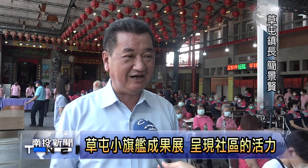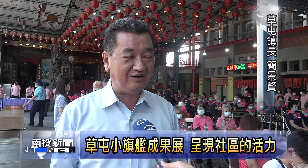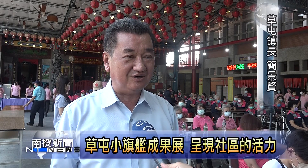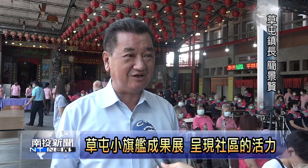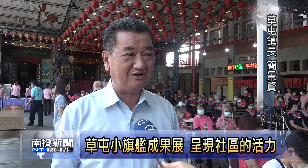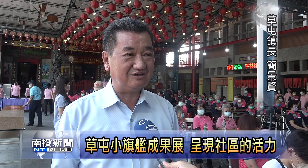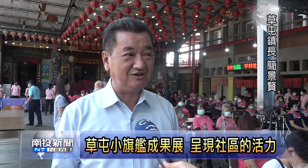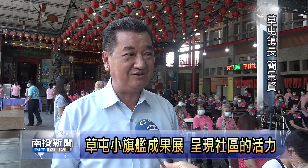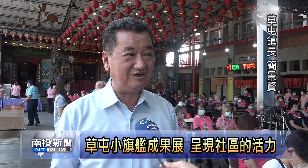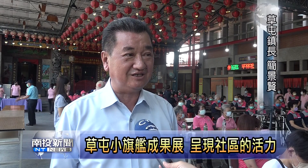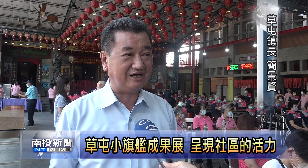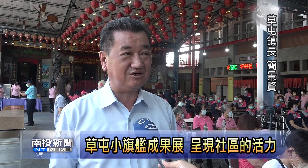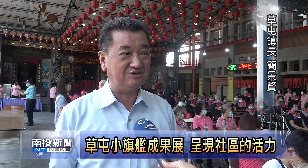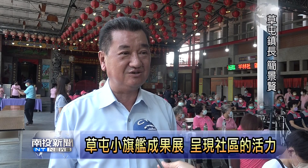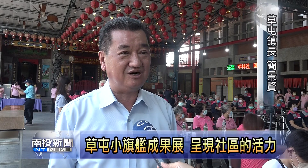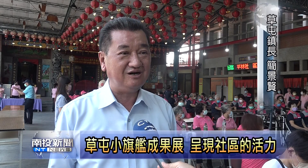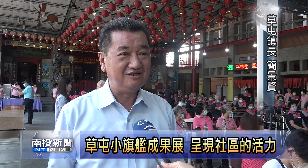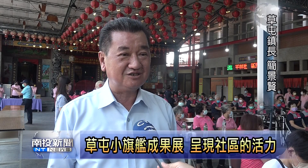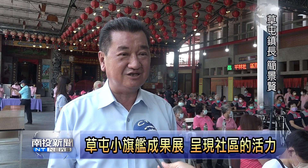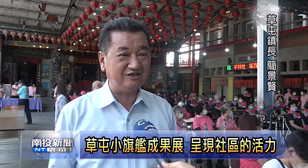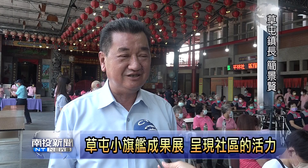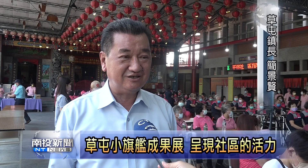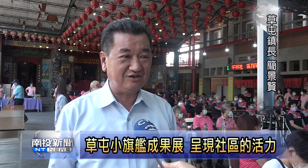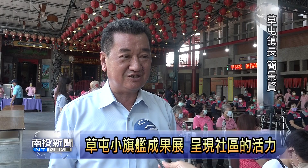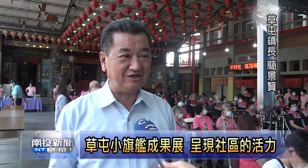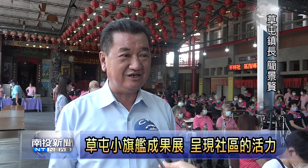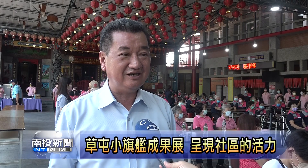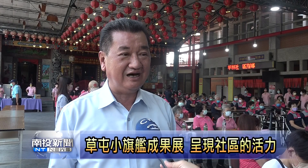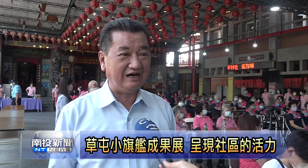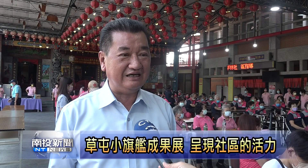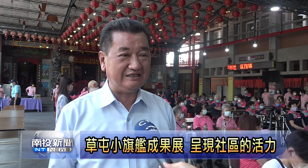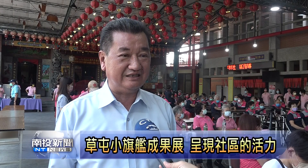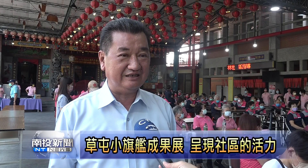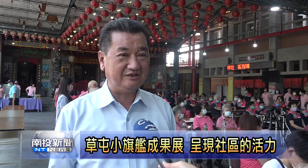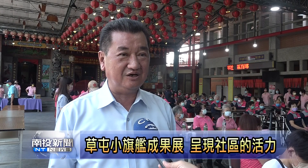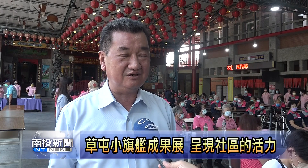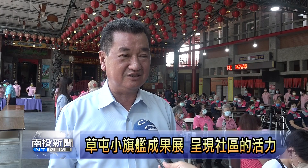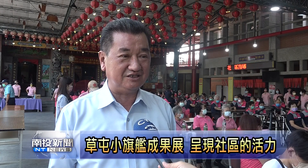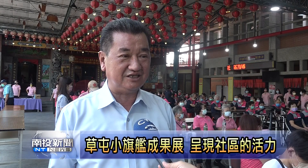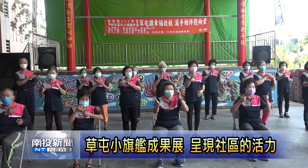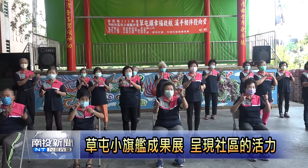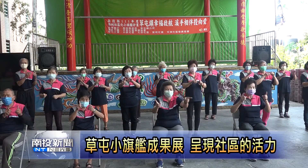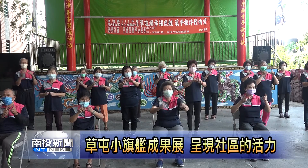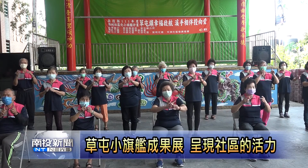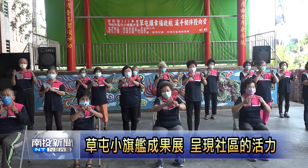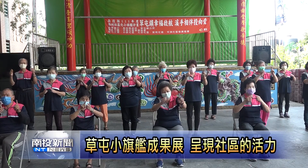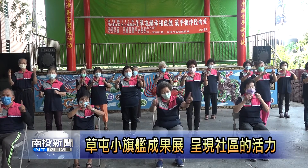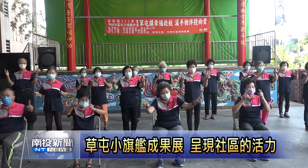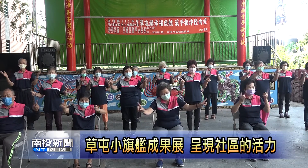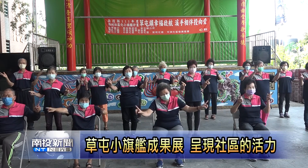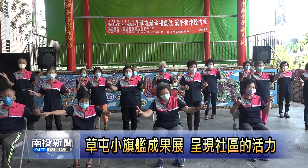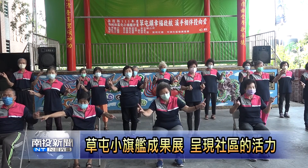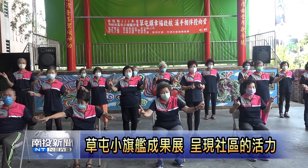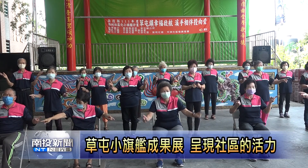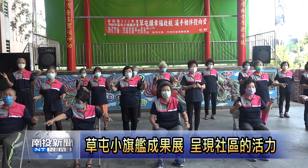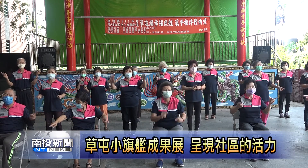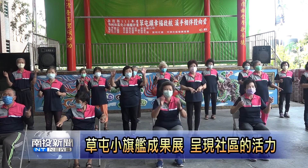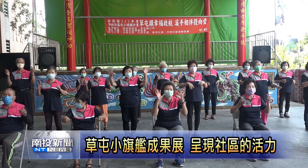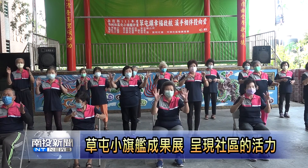活动都非常投入哈，所以工作呢一直咧拢是倾全力哈，伫资源上啊